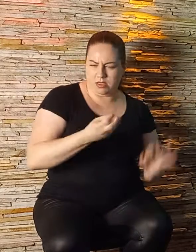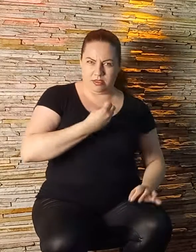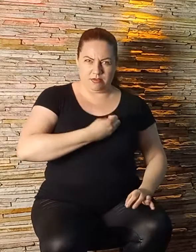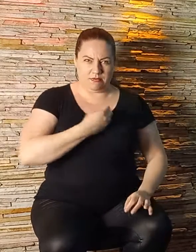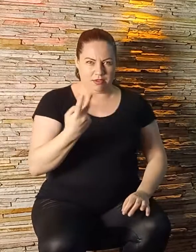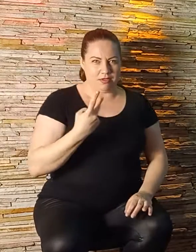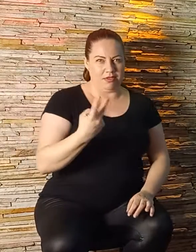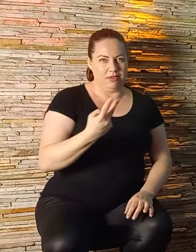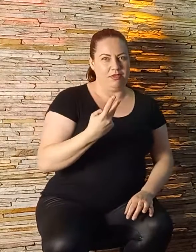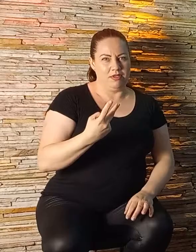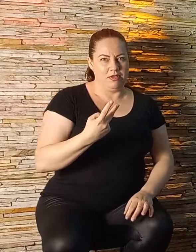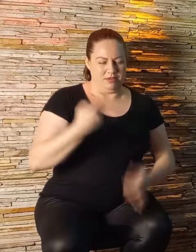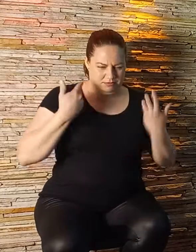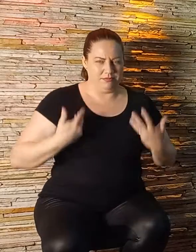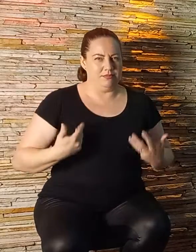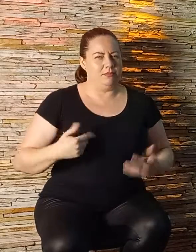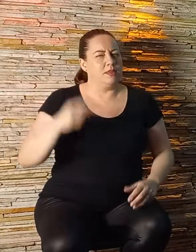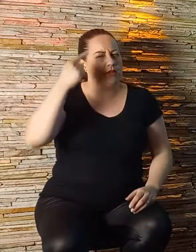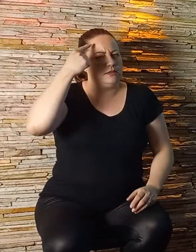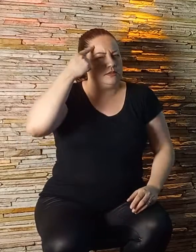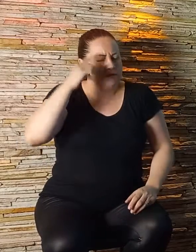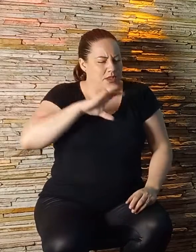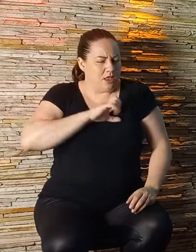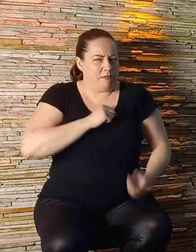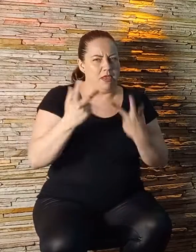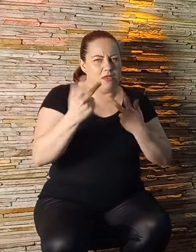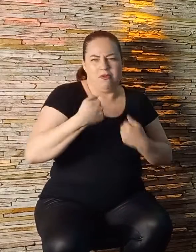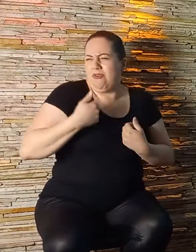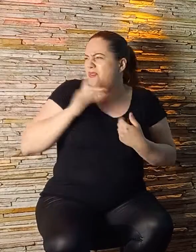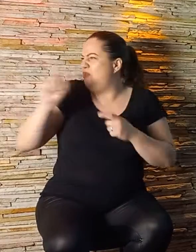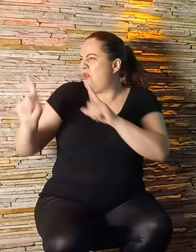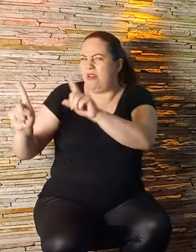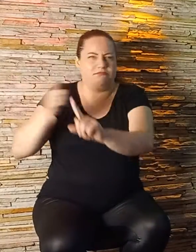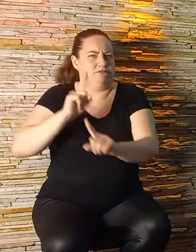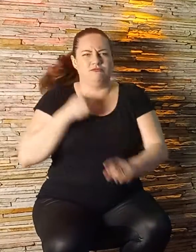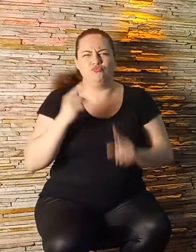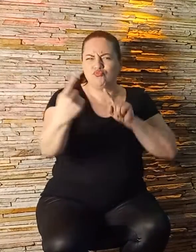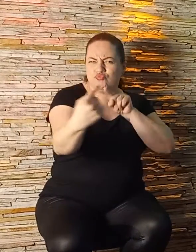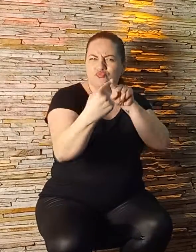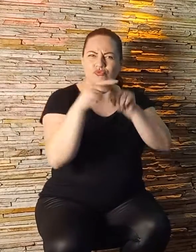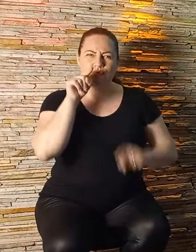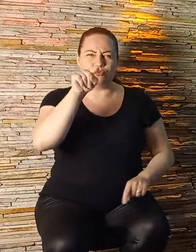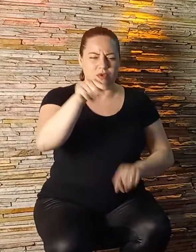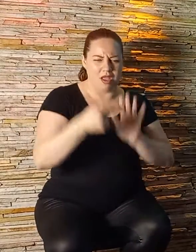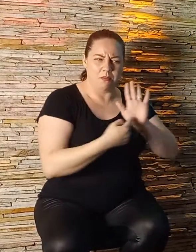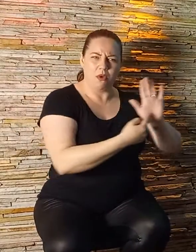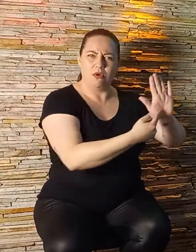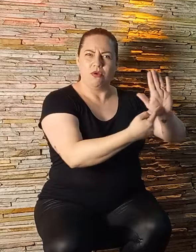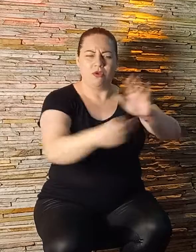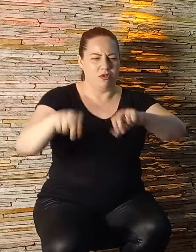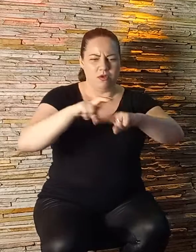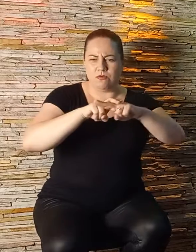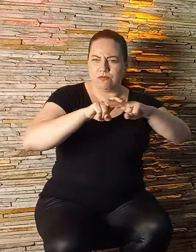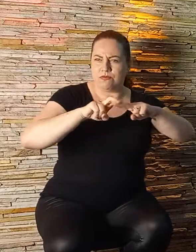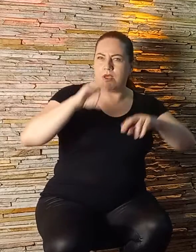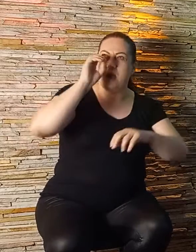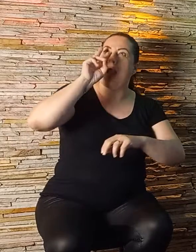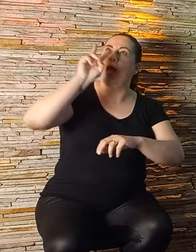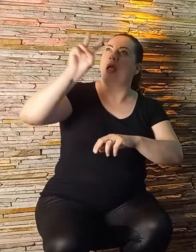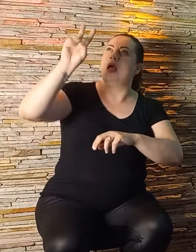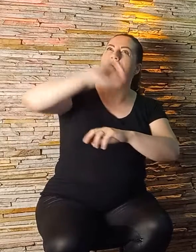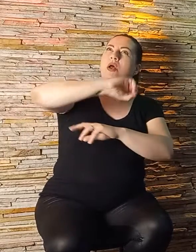gente sendo crente que na mata uns 10 não quero ninguém com a tua que mostrar Rua atravessa os principal para ver